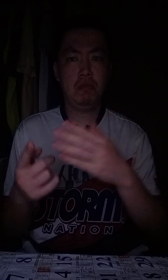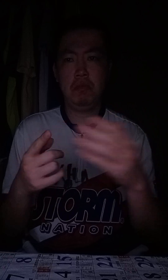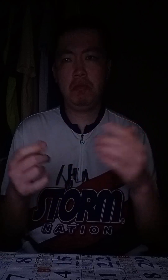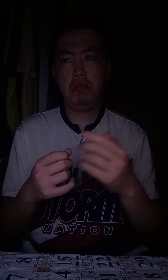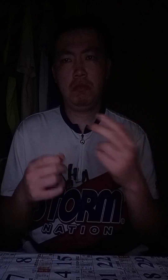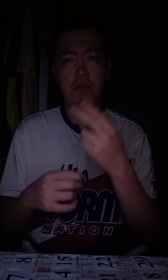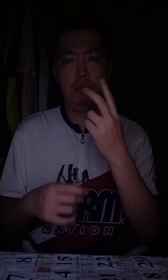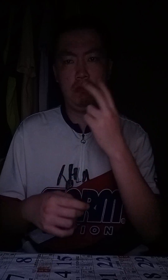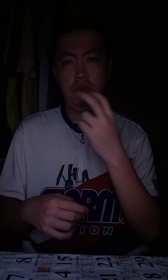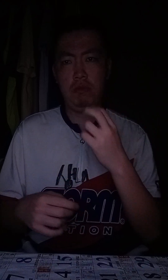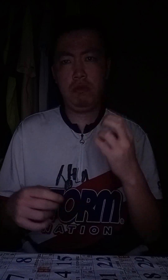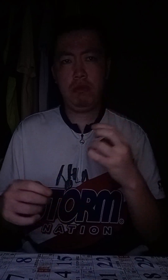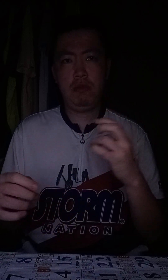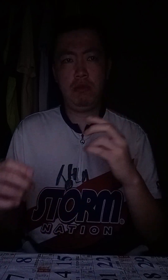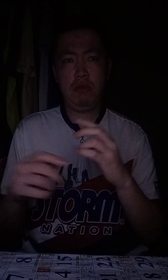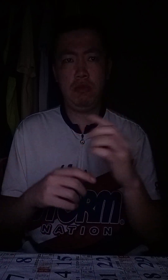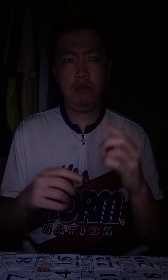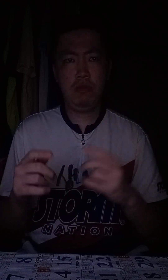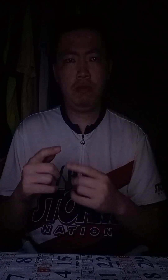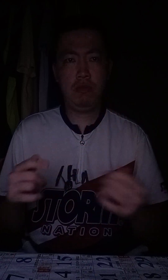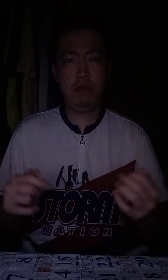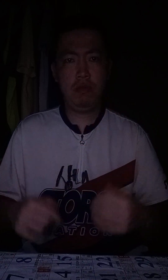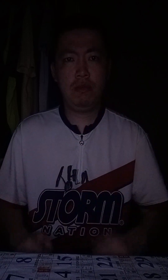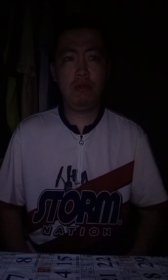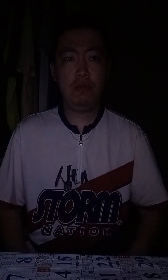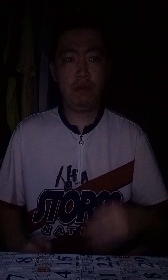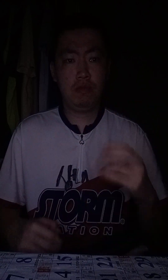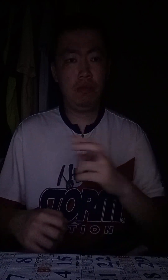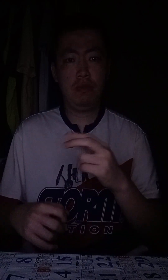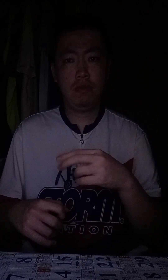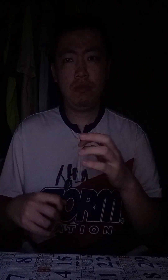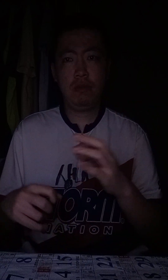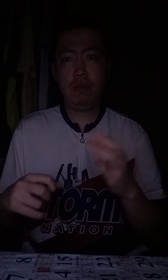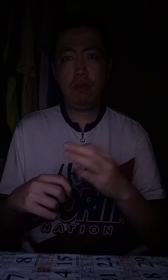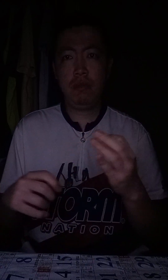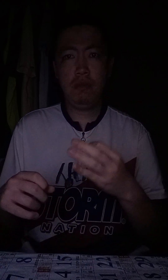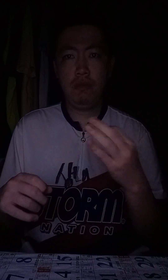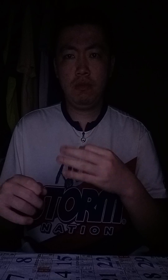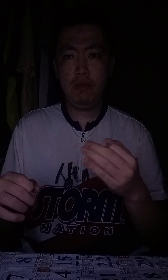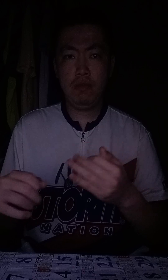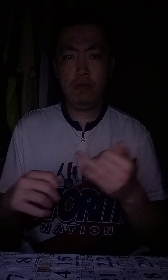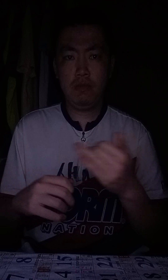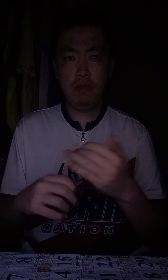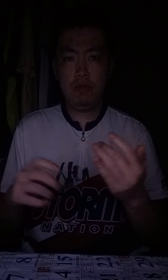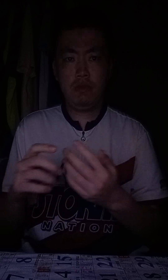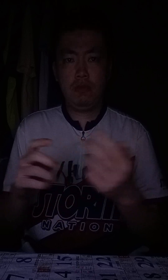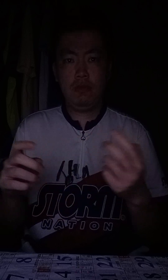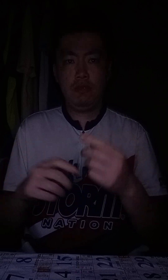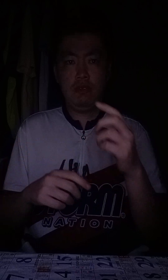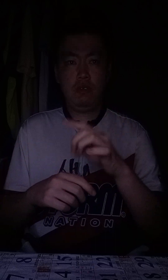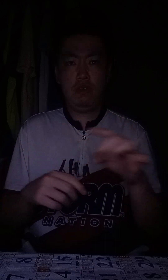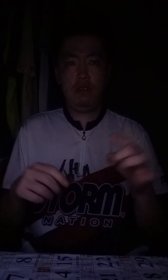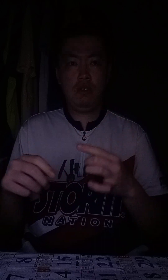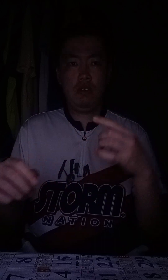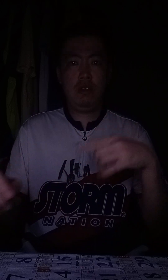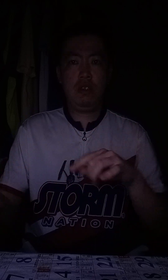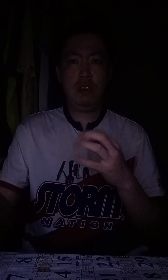입장입니다. 수소 다음에 이제 연료 스택이 있고 그다음에 이제 보안 배터리인데 연료 스택에는 문제가 없는데 보안 배터리가 문제가 있다는 것은 보안